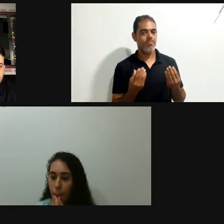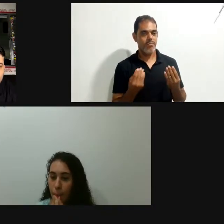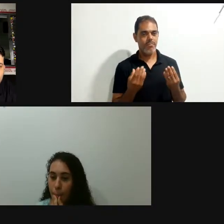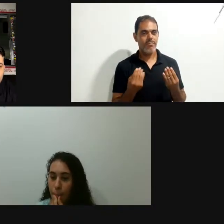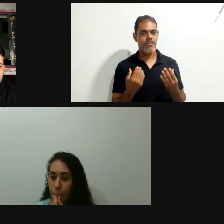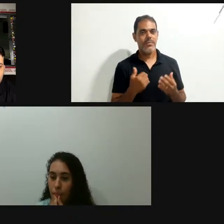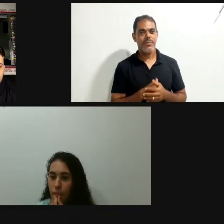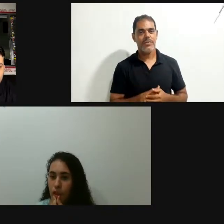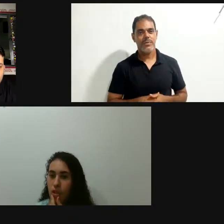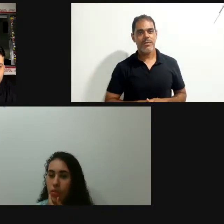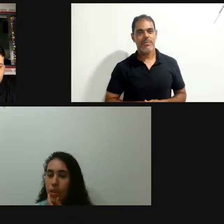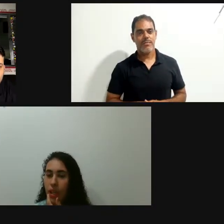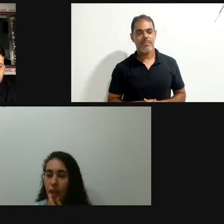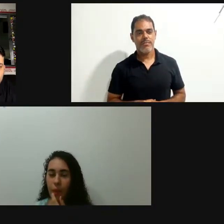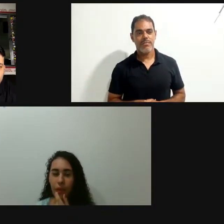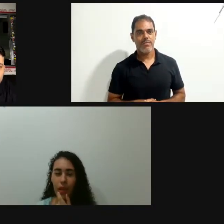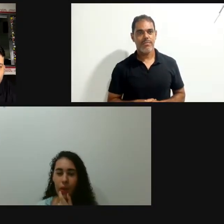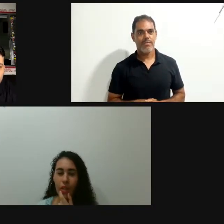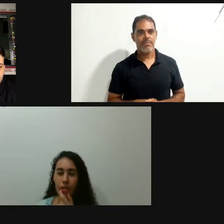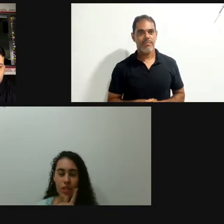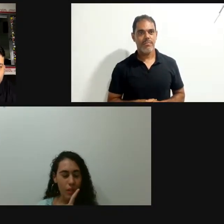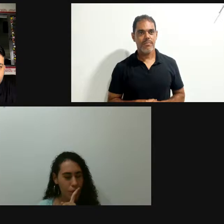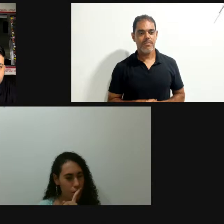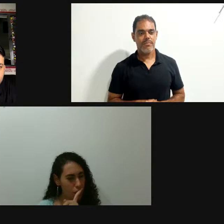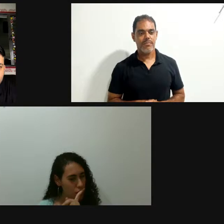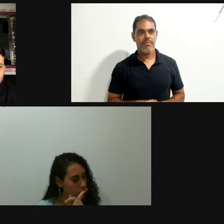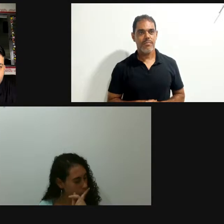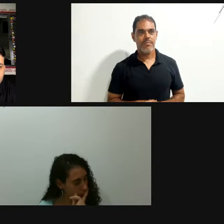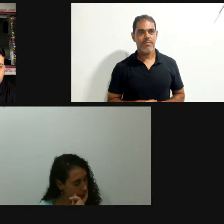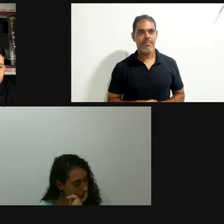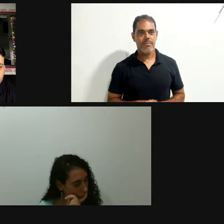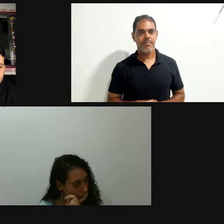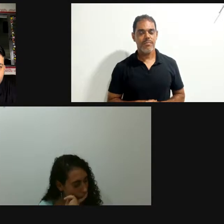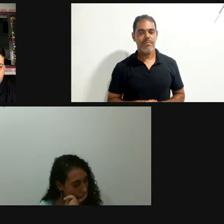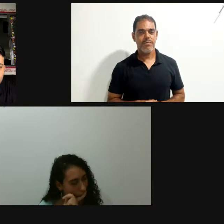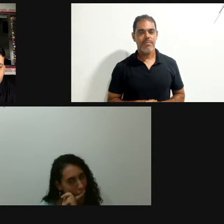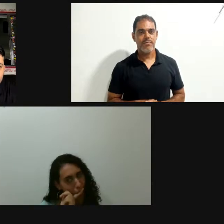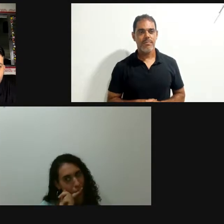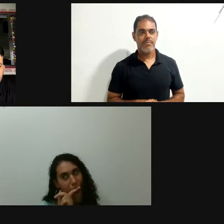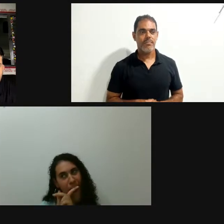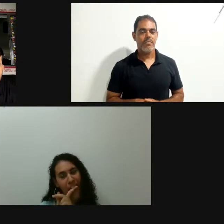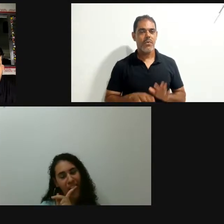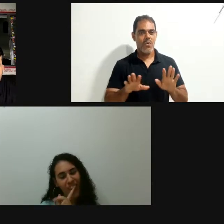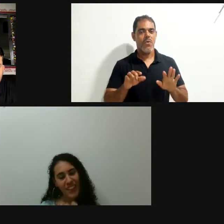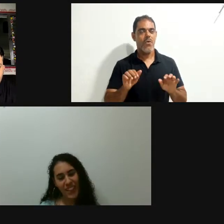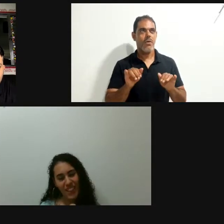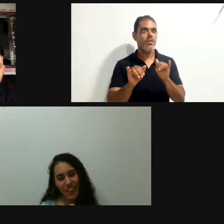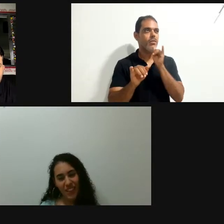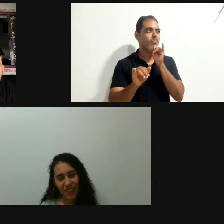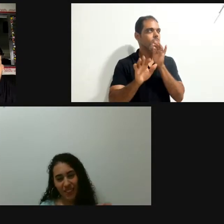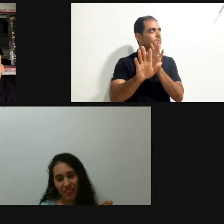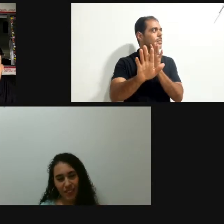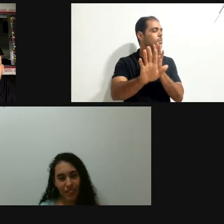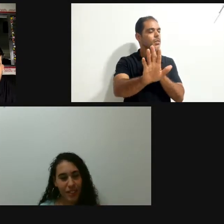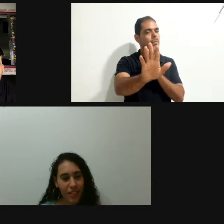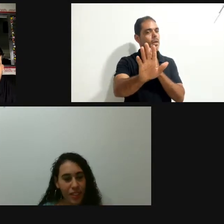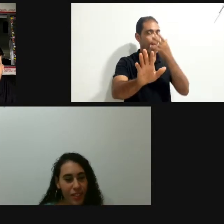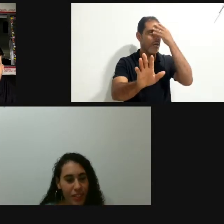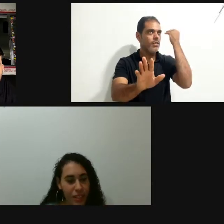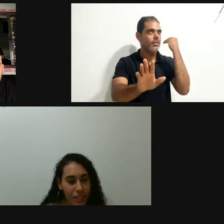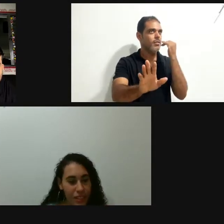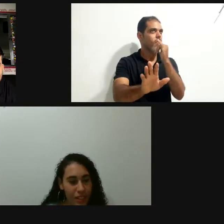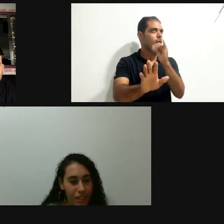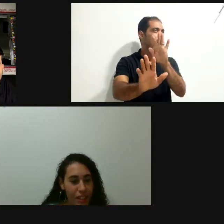E deixa eu ver. Eu acho que tinha mais alguma coisa que eu ia falar. Eu esqueci.